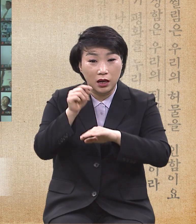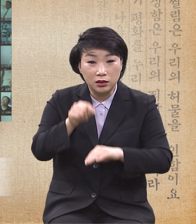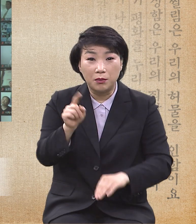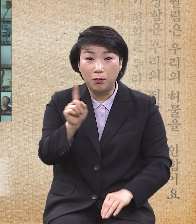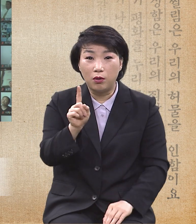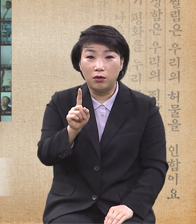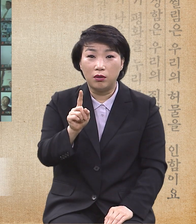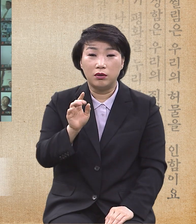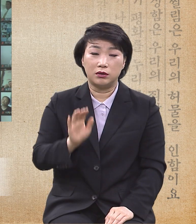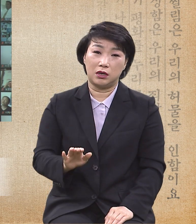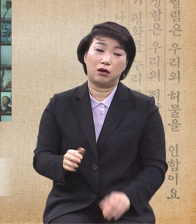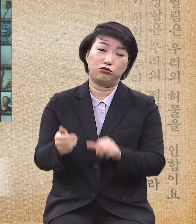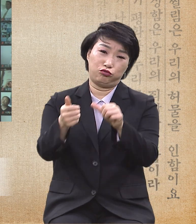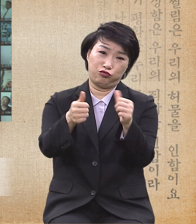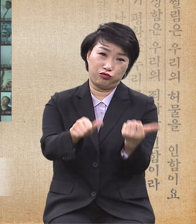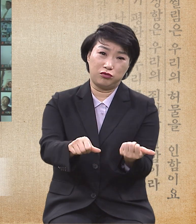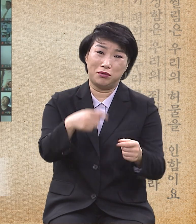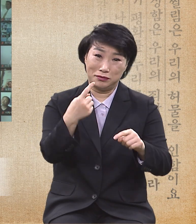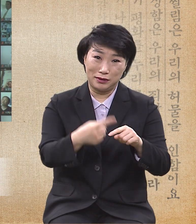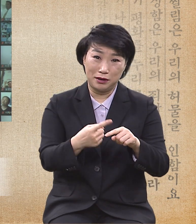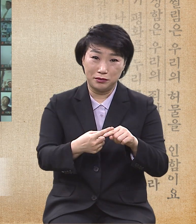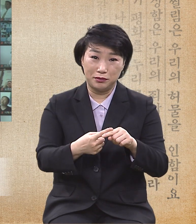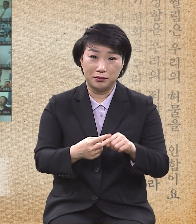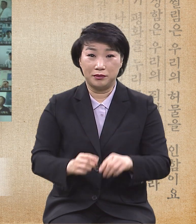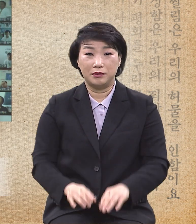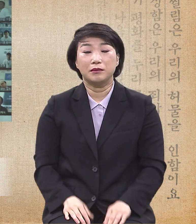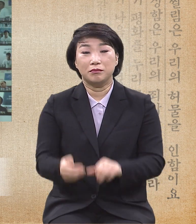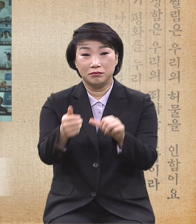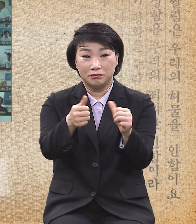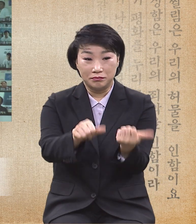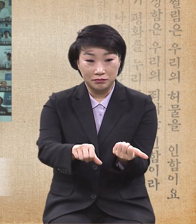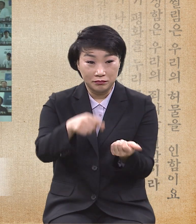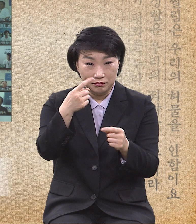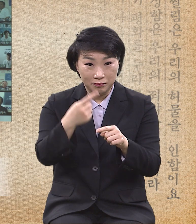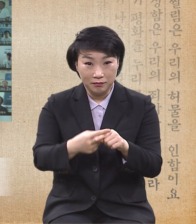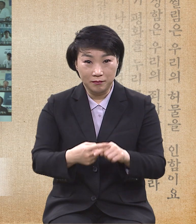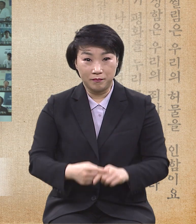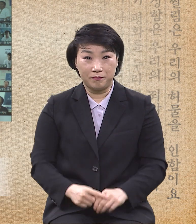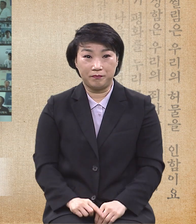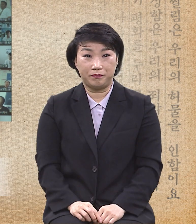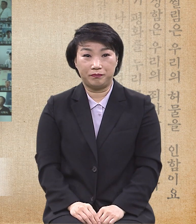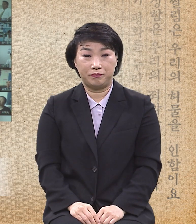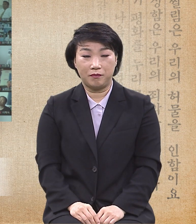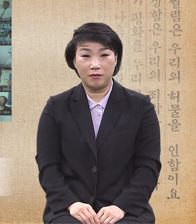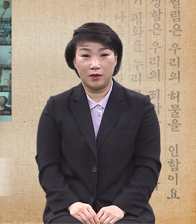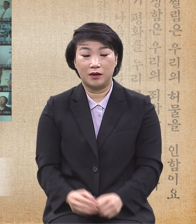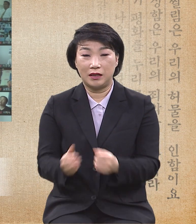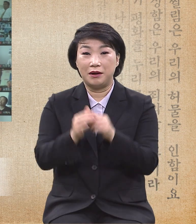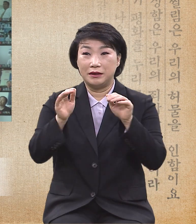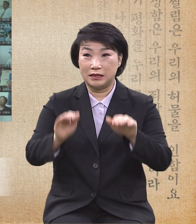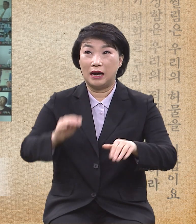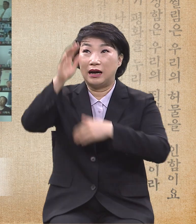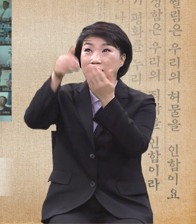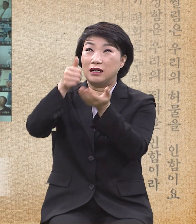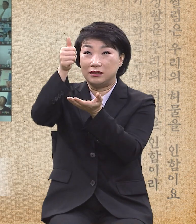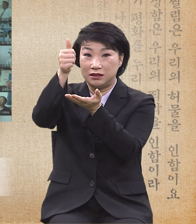자체는 죽은 거예요. 죽은 거. 그래서 하나님은